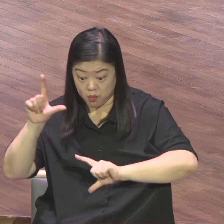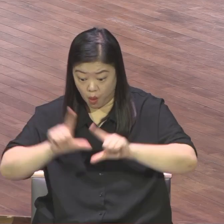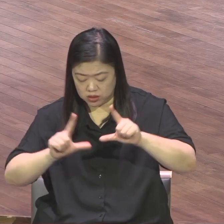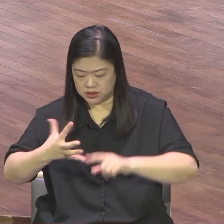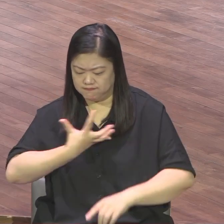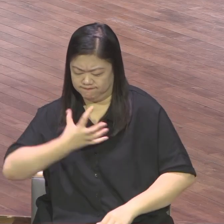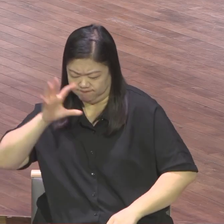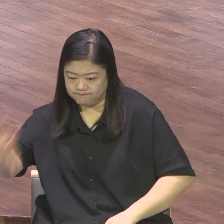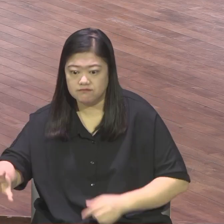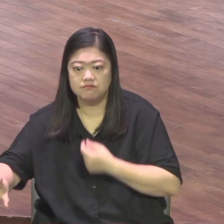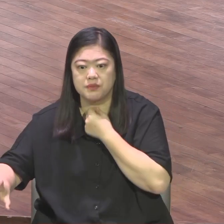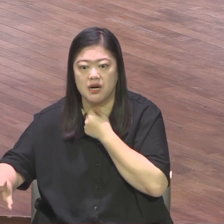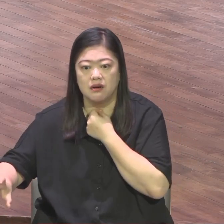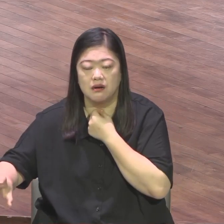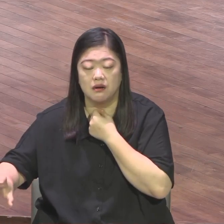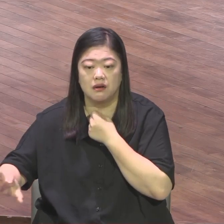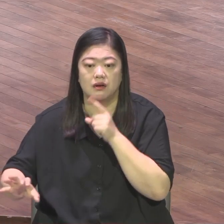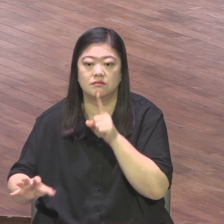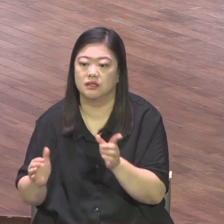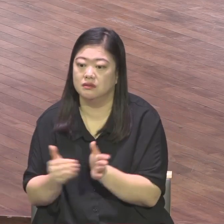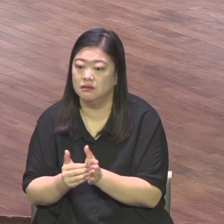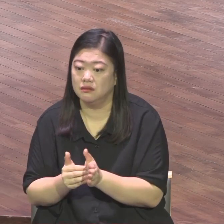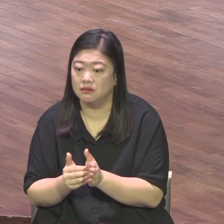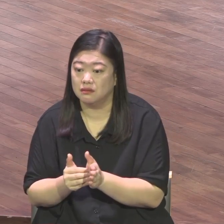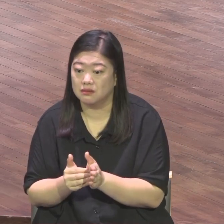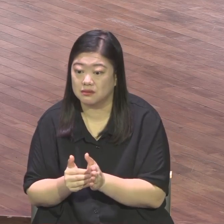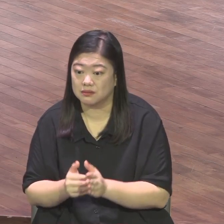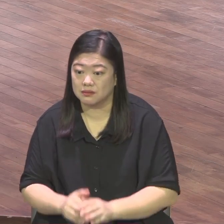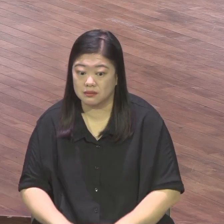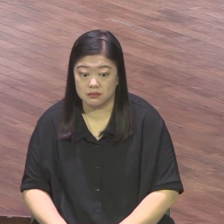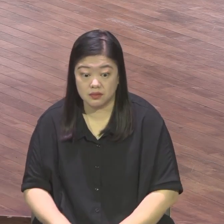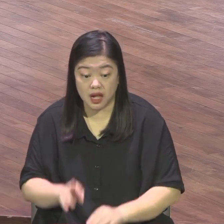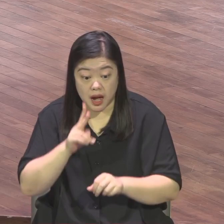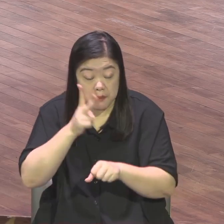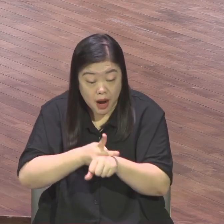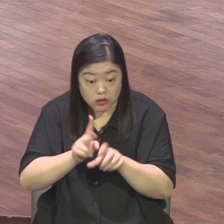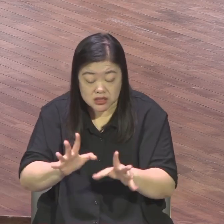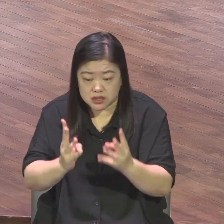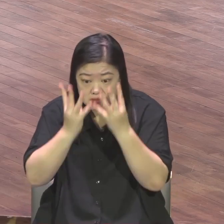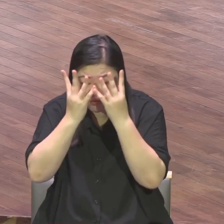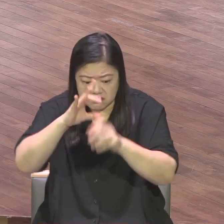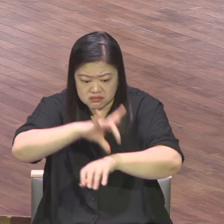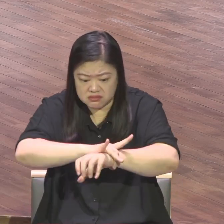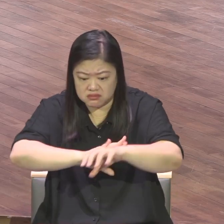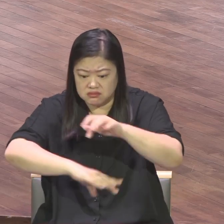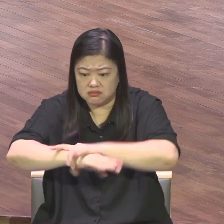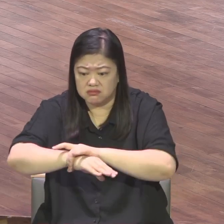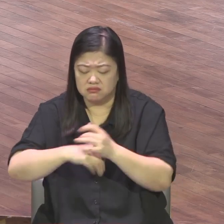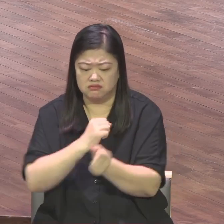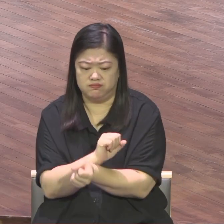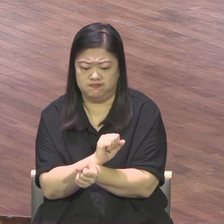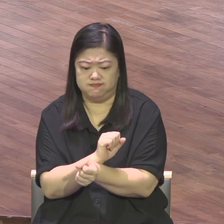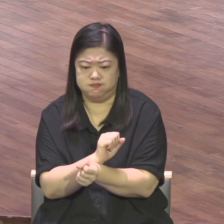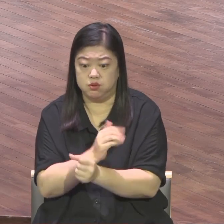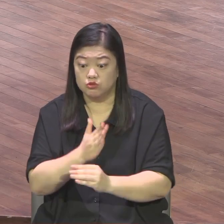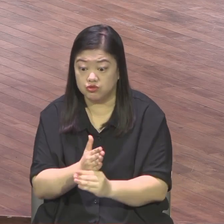정말 담대한 선포지요. 바울은 지금 죄수의 신분입니다. 그런데 전혀 거침이 없어요.